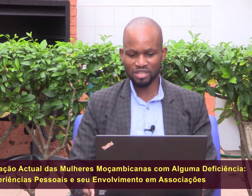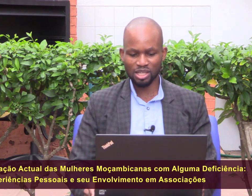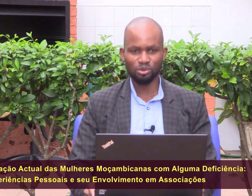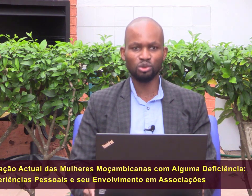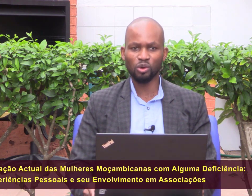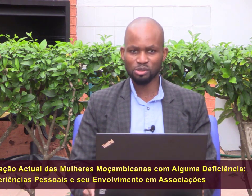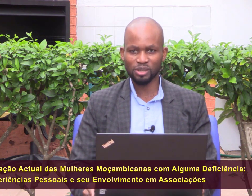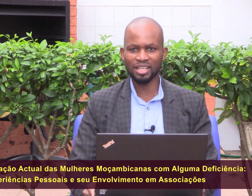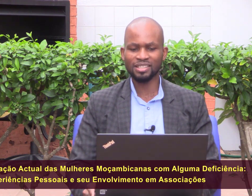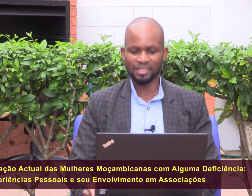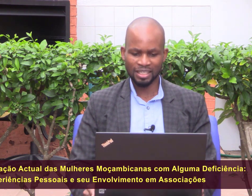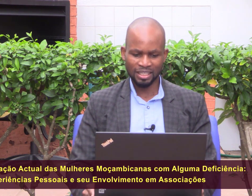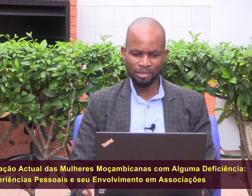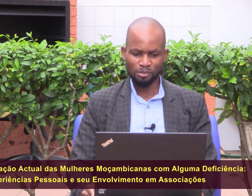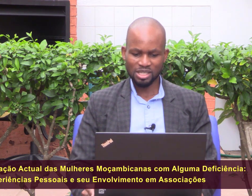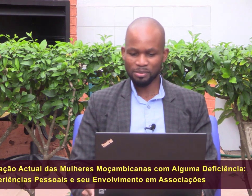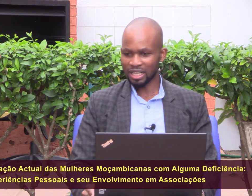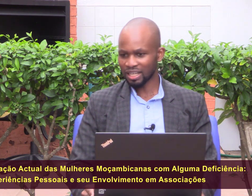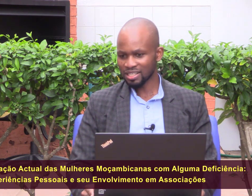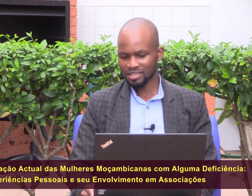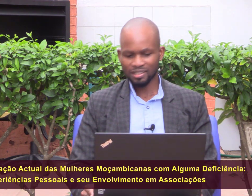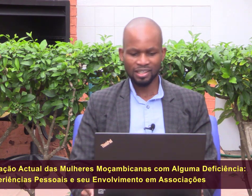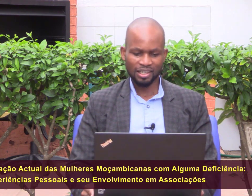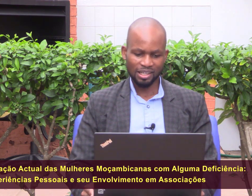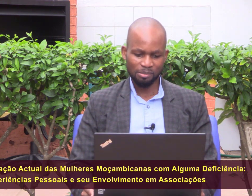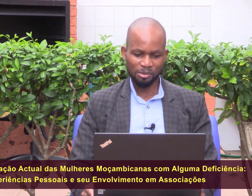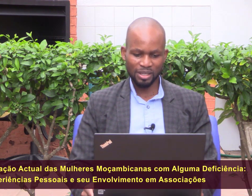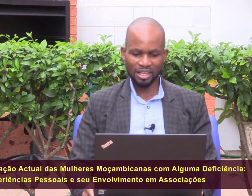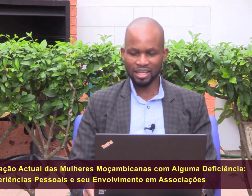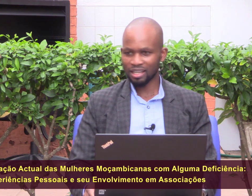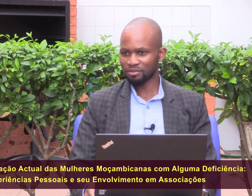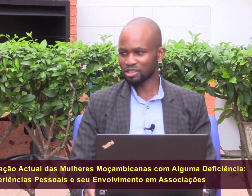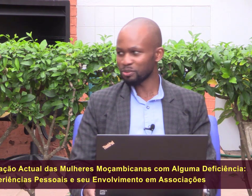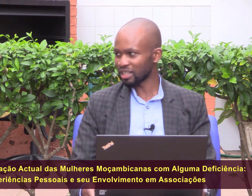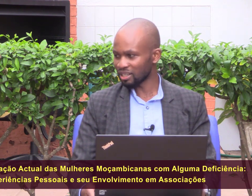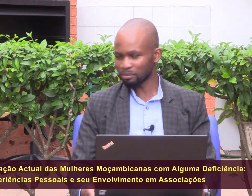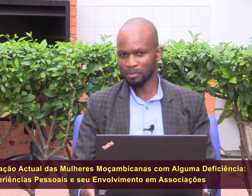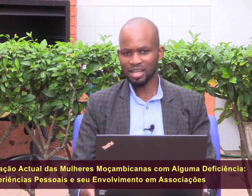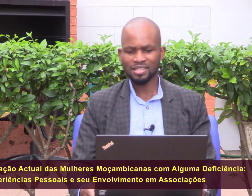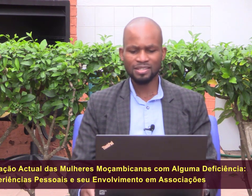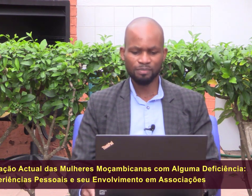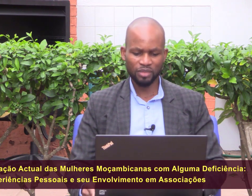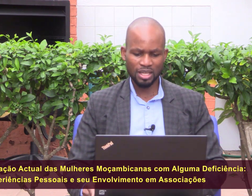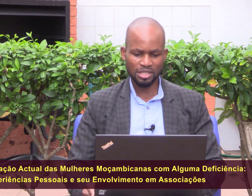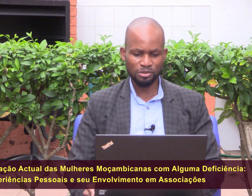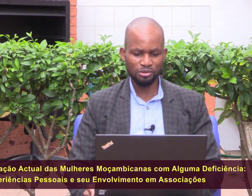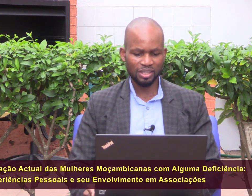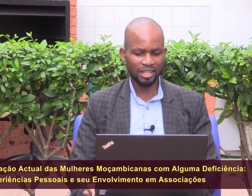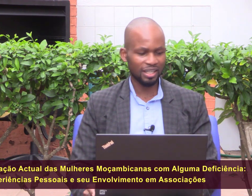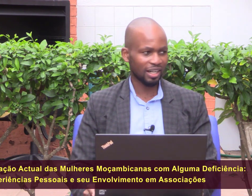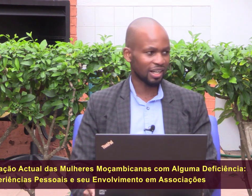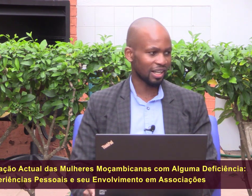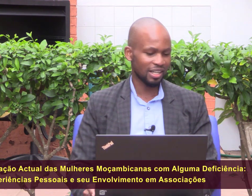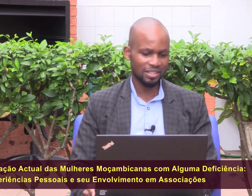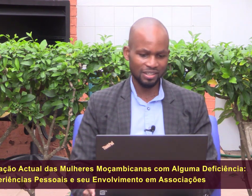conversar com duas mulheres moçambicanas. A primeira é a Filomena Banz e a segunda é a Carla